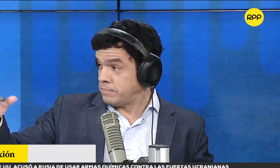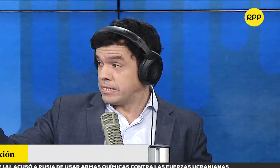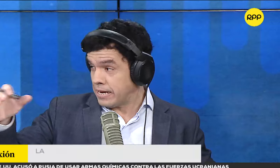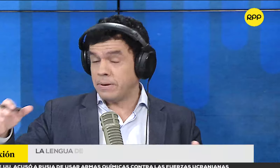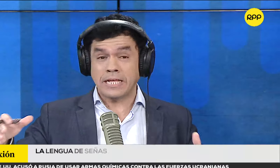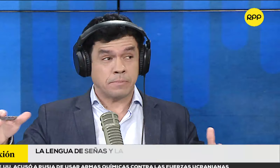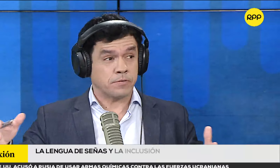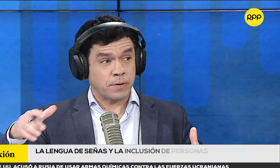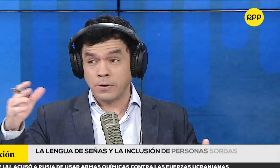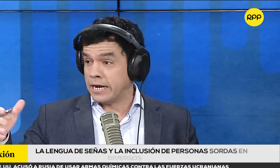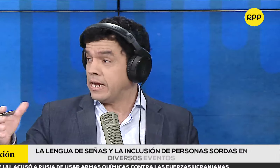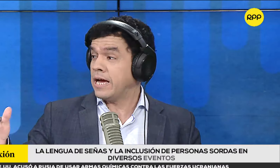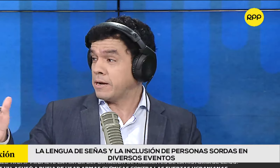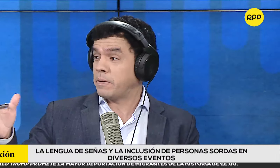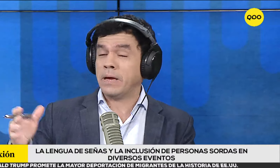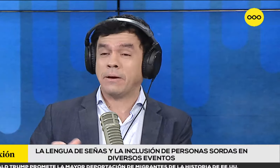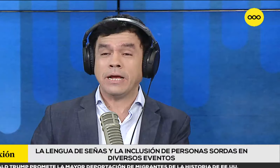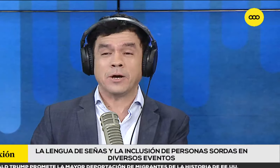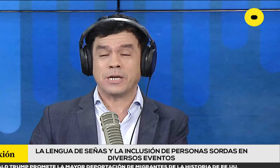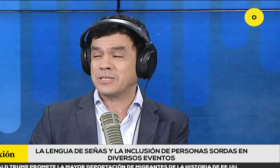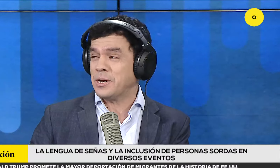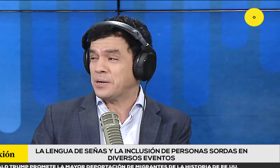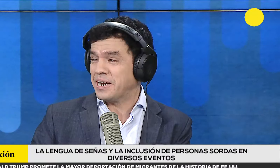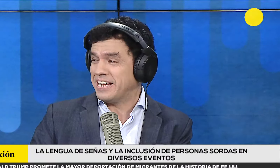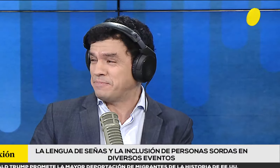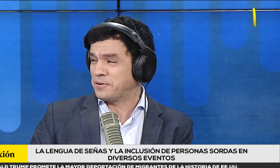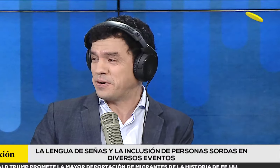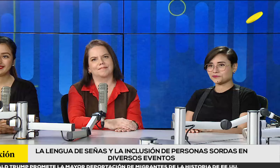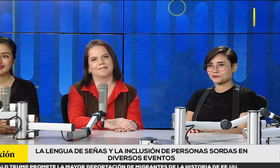invitar. Invítala, por favor, aquí a RPP, que venga a Conexión, ¿ah? Por favor.